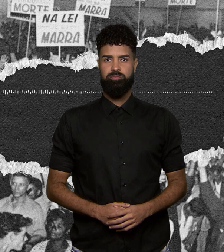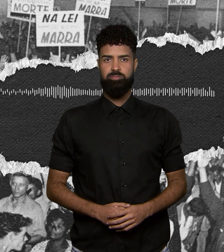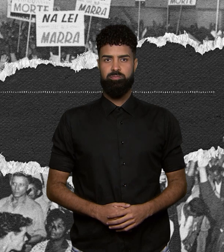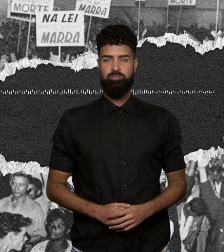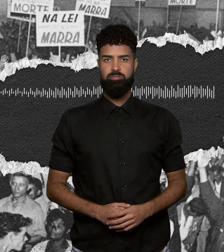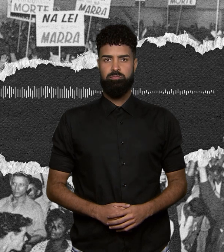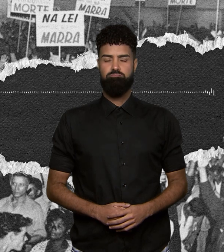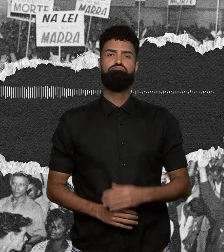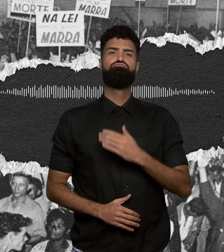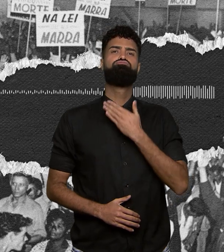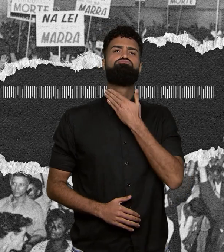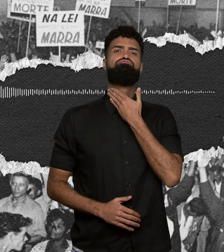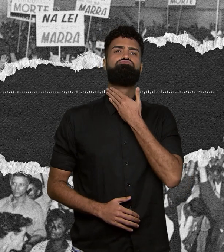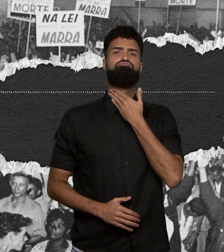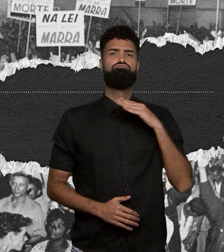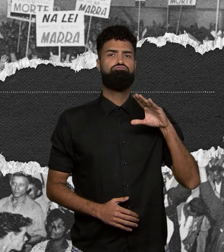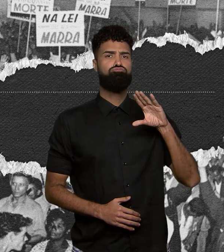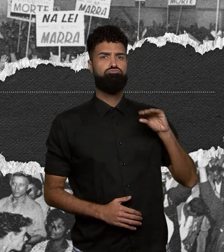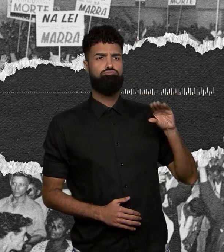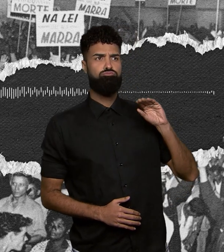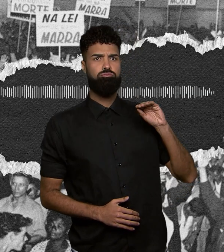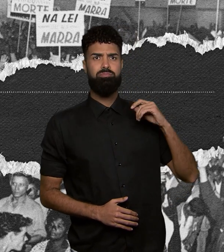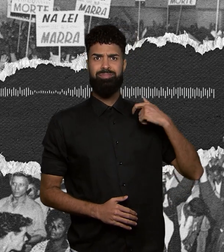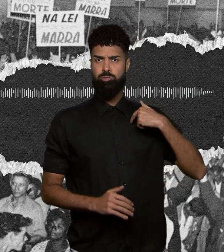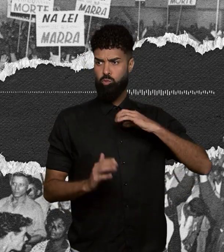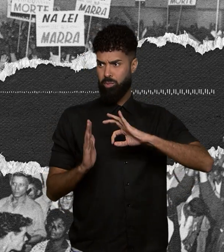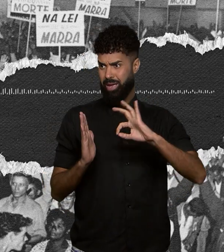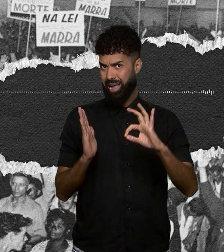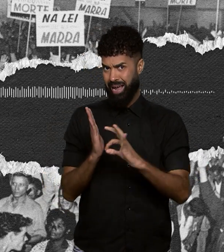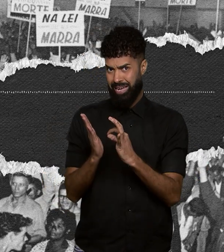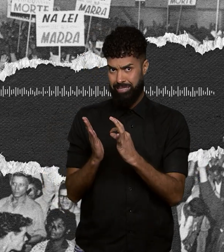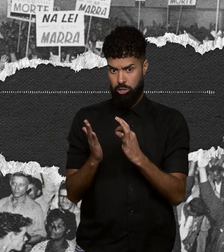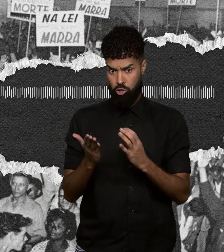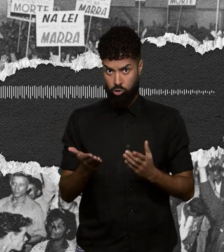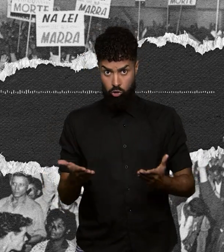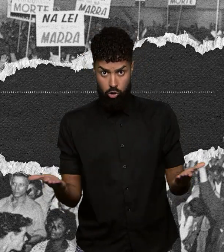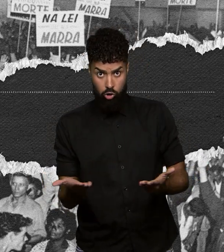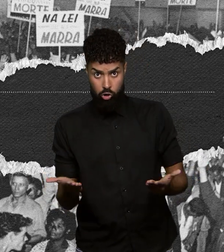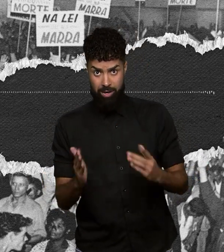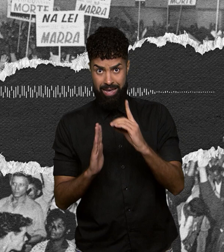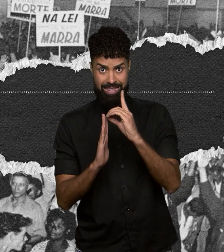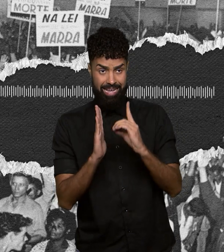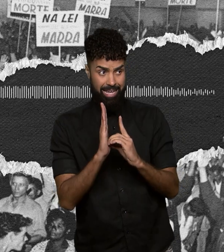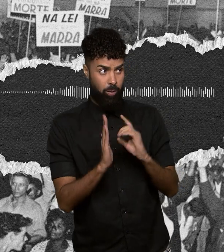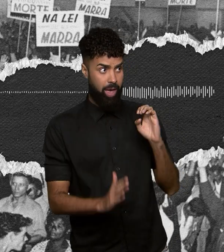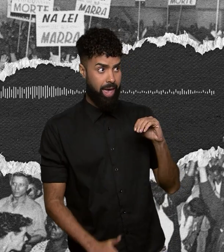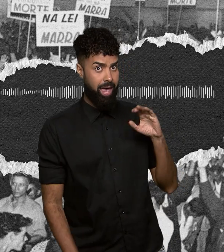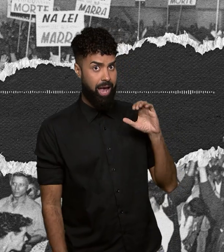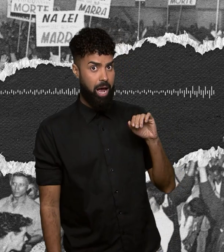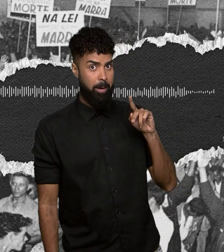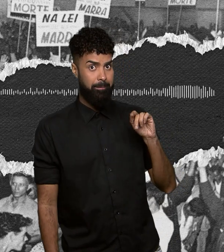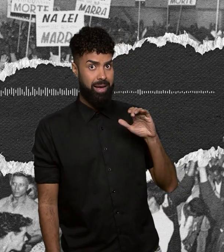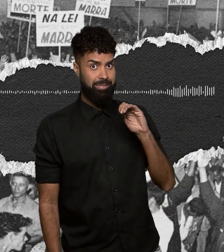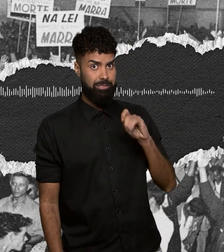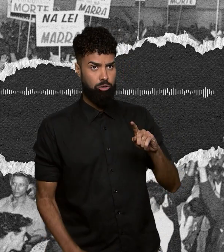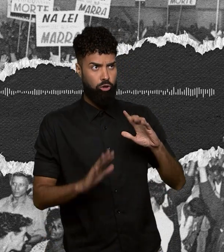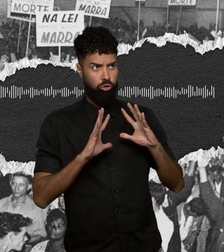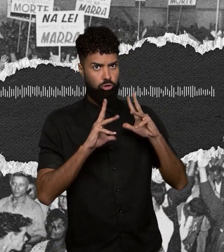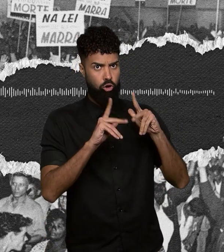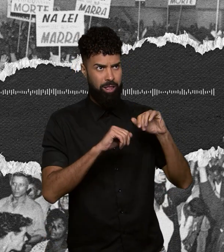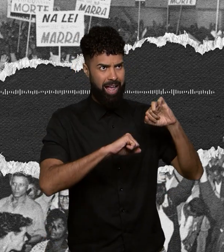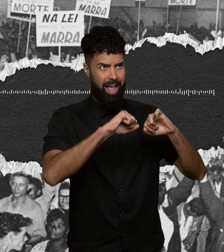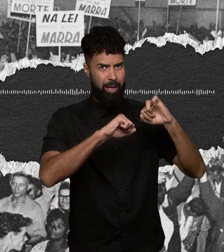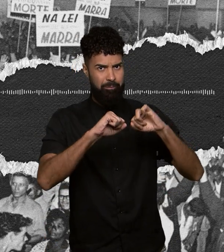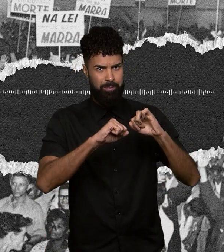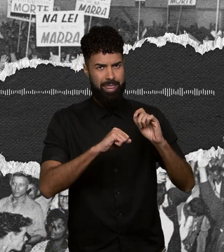Acabei de assinar também hoje o decreto de encampação de todas as refinarias